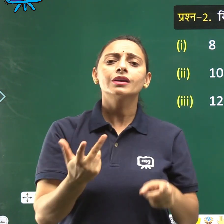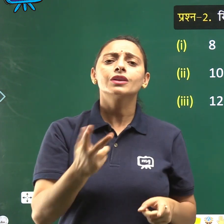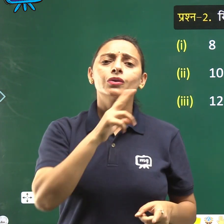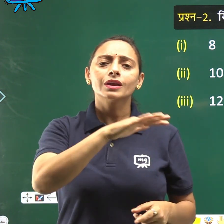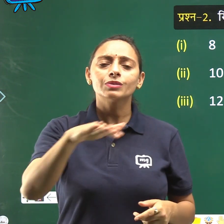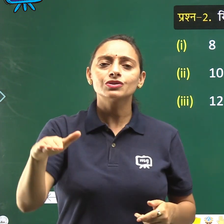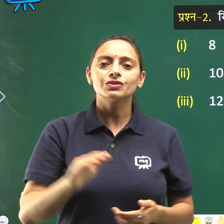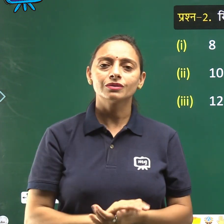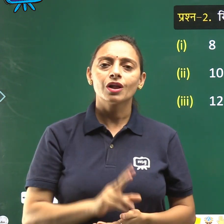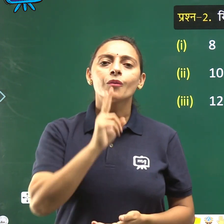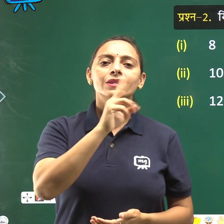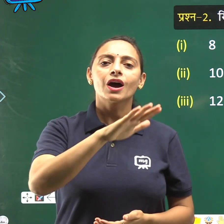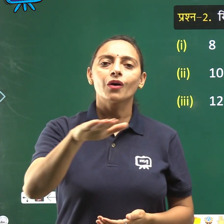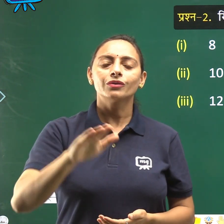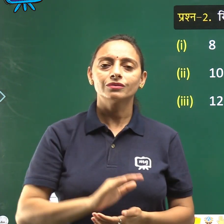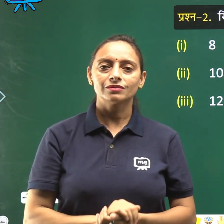बच्चों? बताओ।